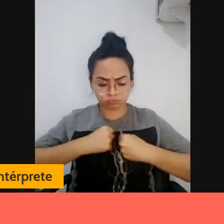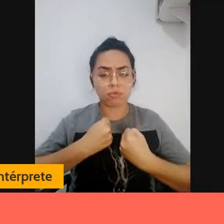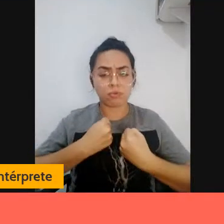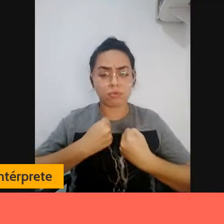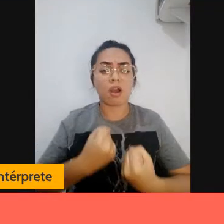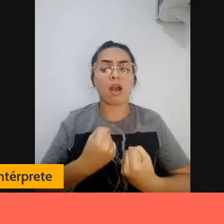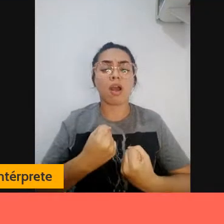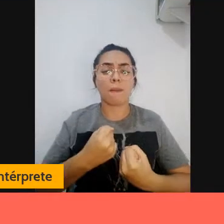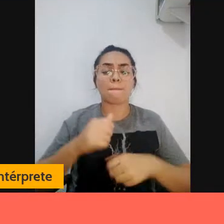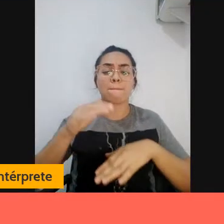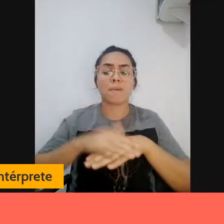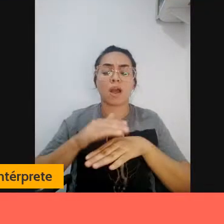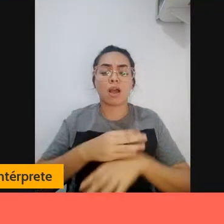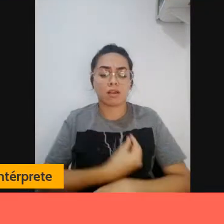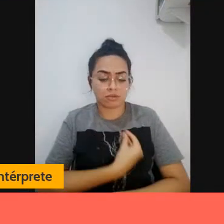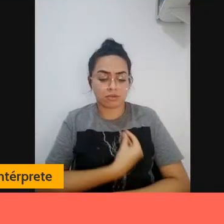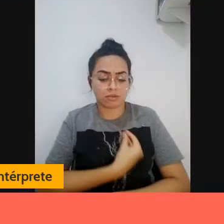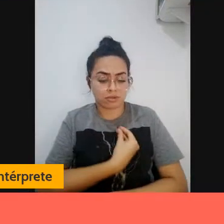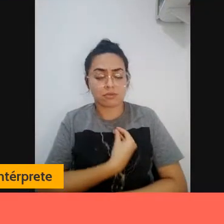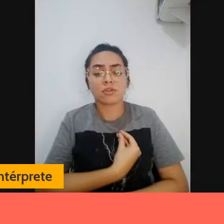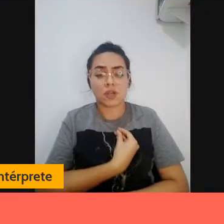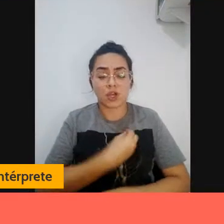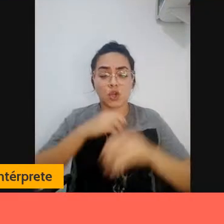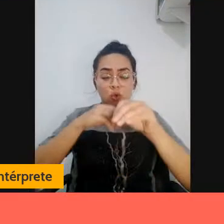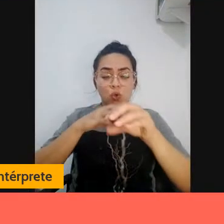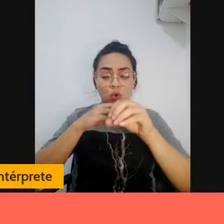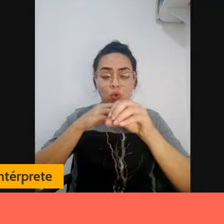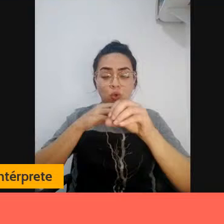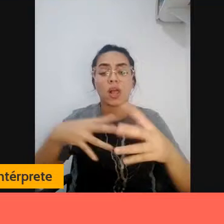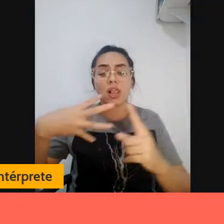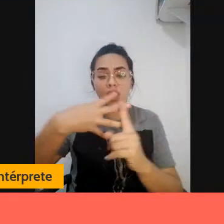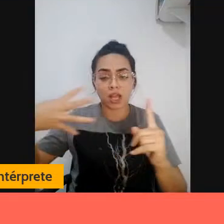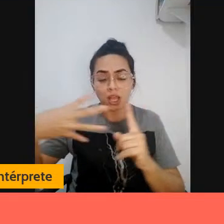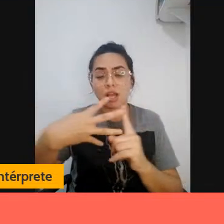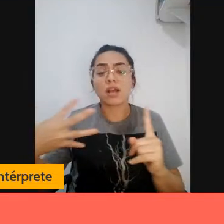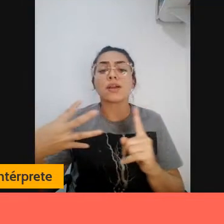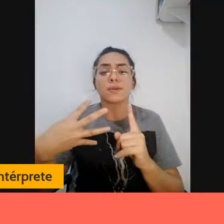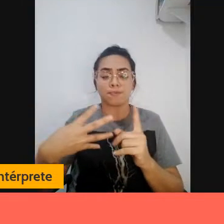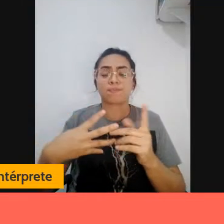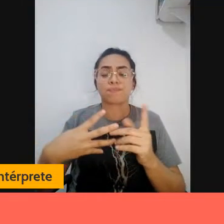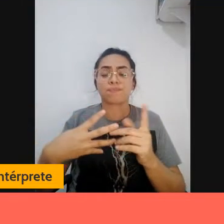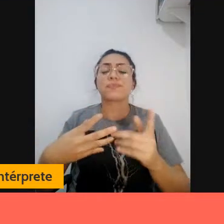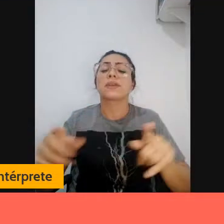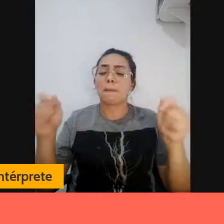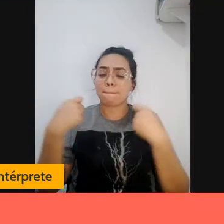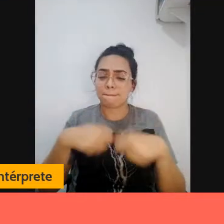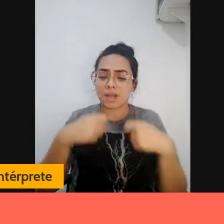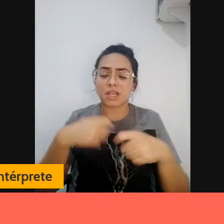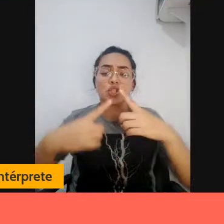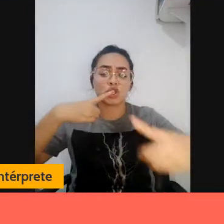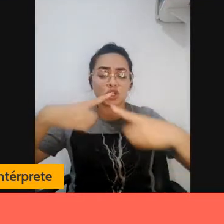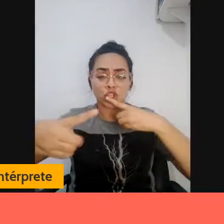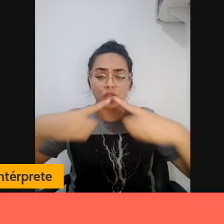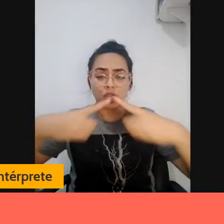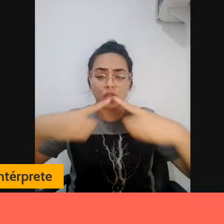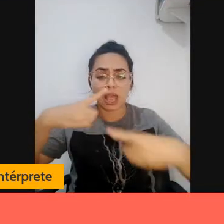ensino e na extensão, né, que exige diálogo e criticidade.